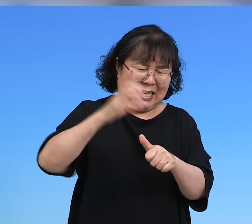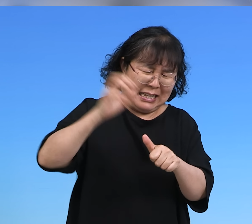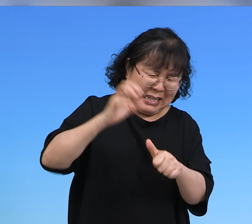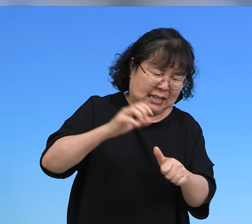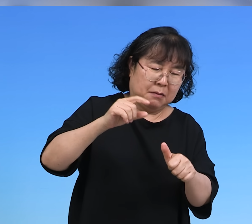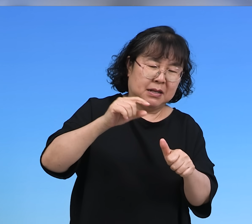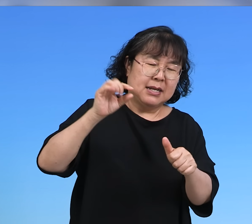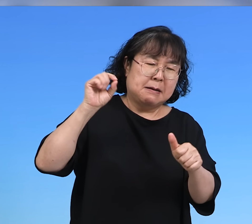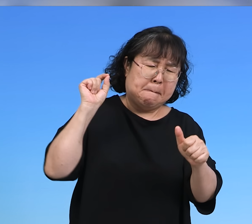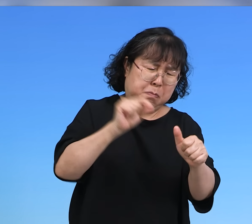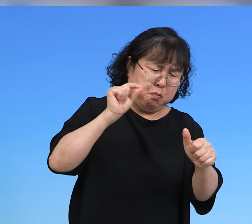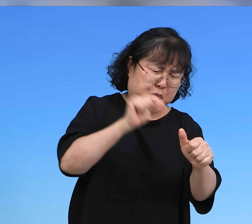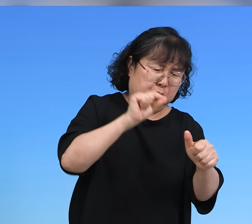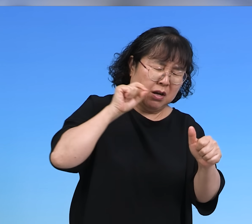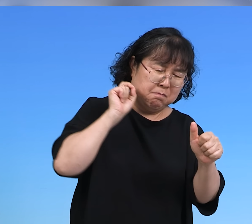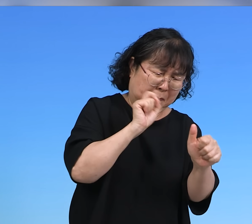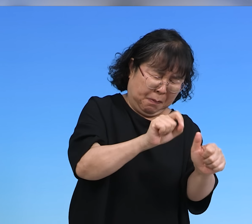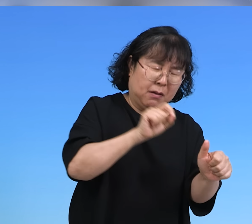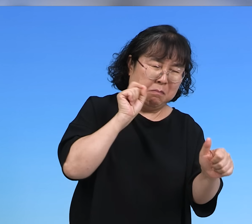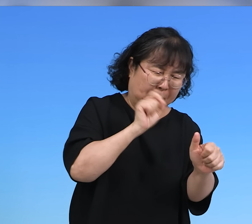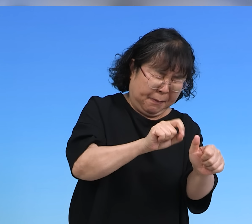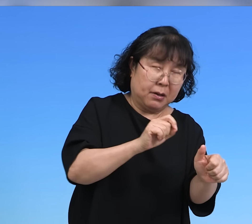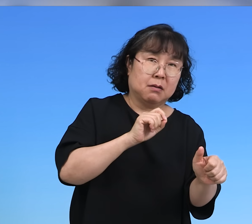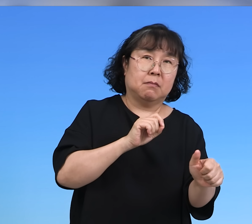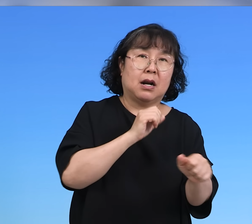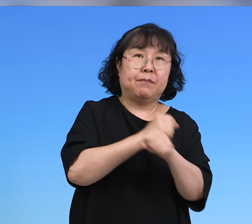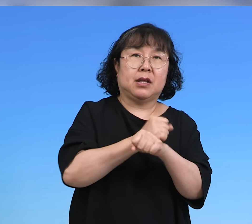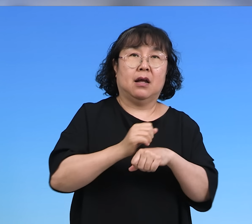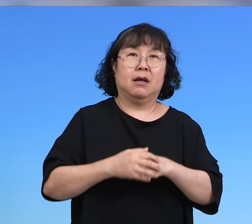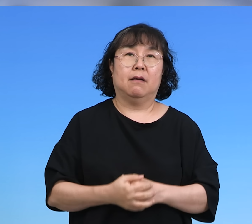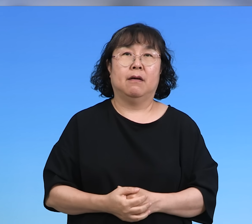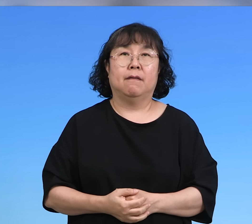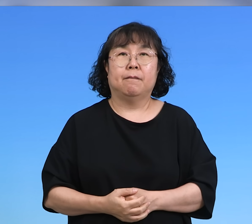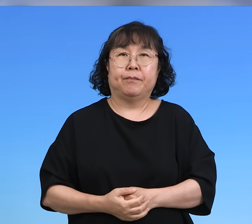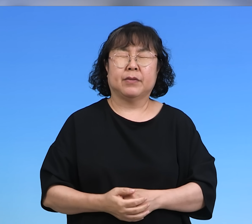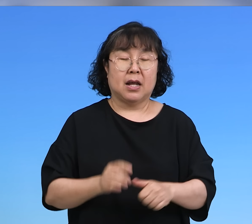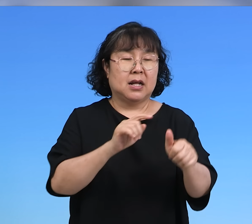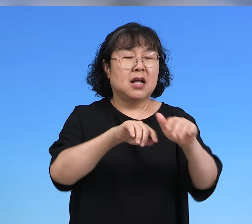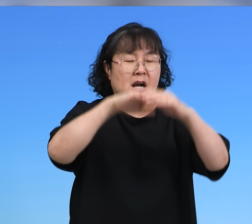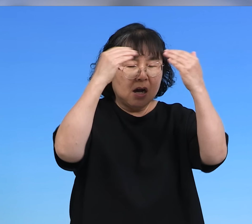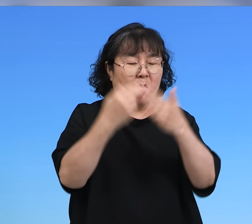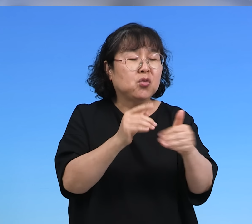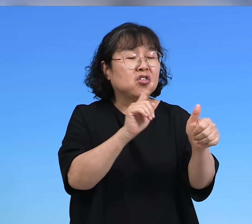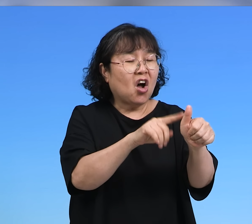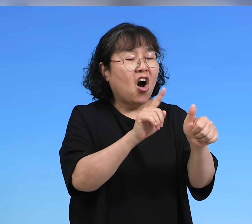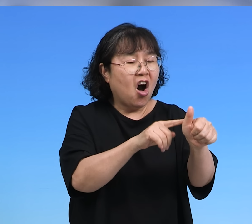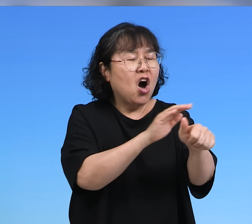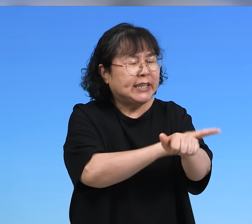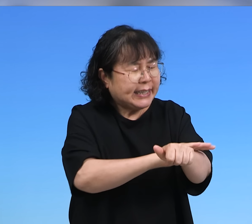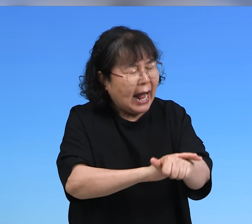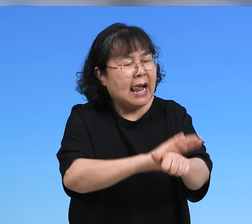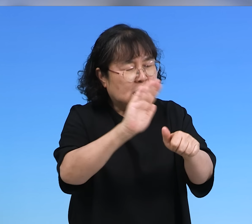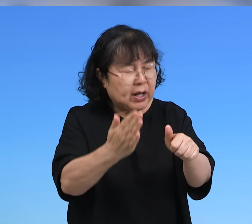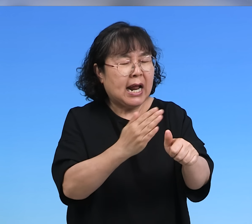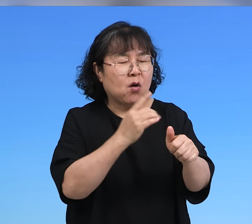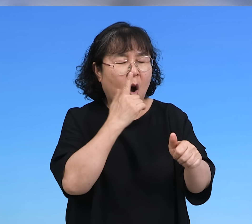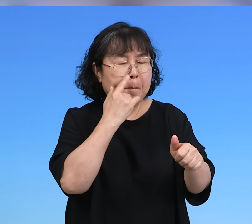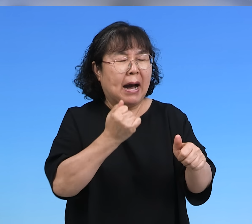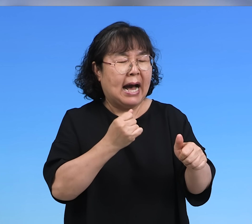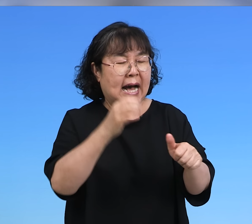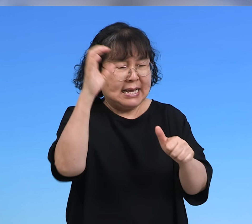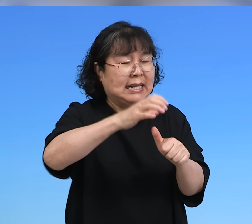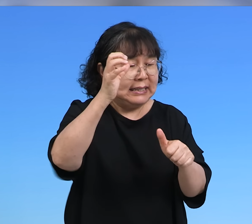막 다다다다다다다 하고 꼭 끝에 한마디를 붙이세요. 다 네 잘되라고 하는 거 잘되라고 엄마가